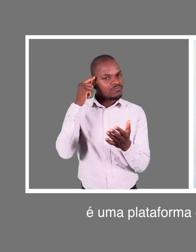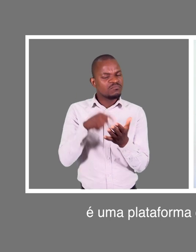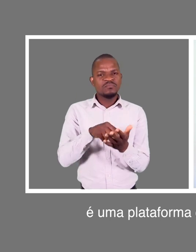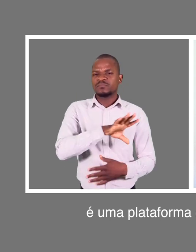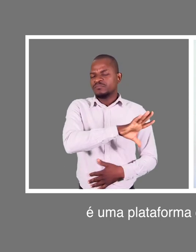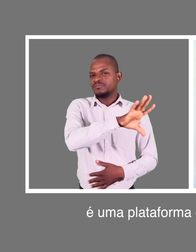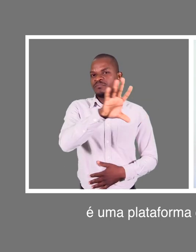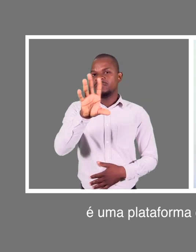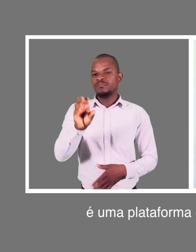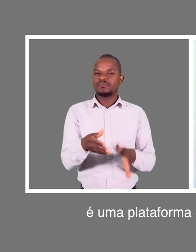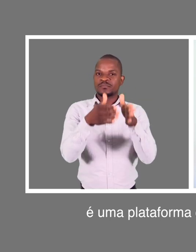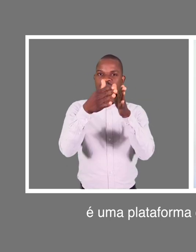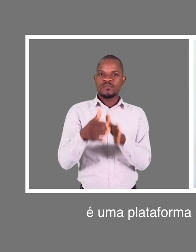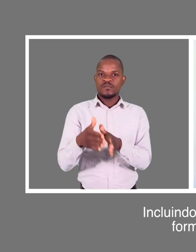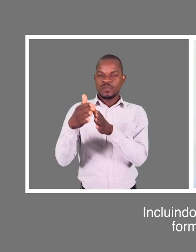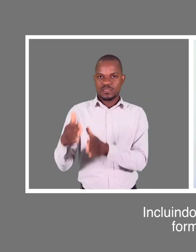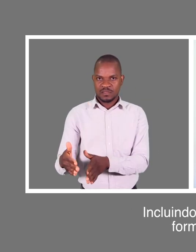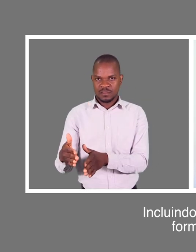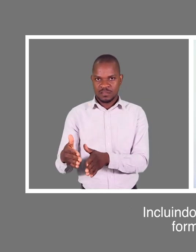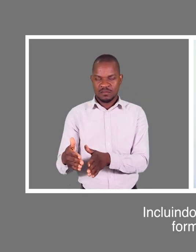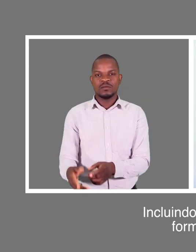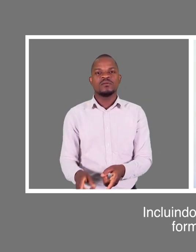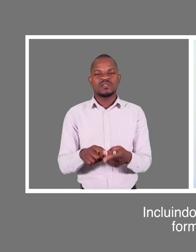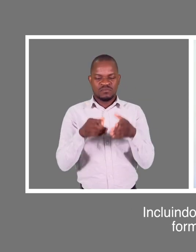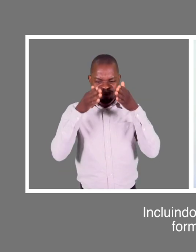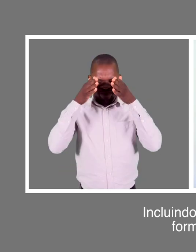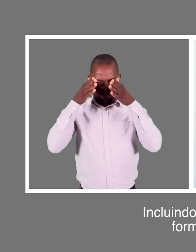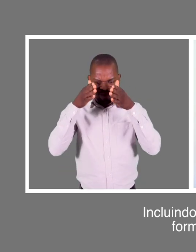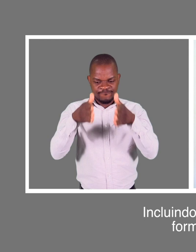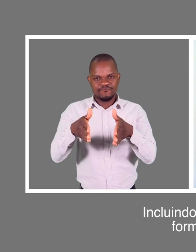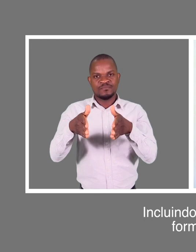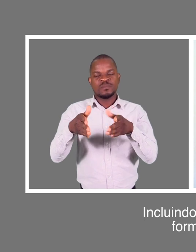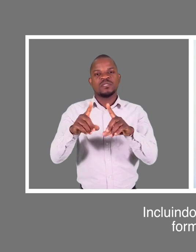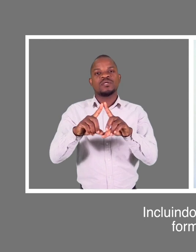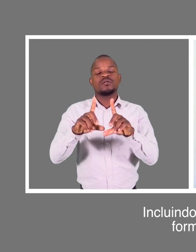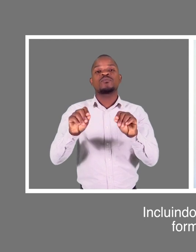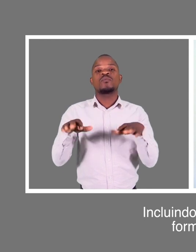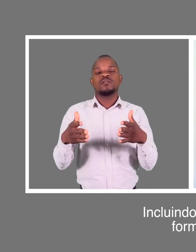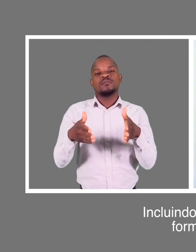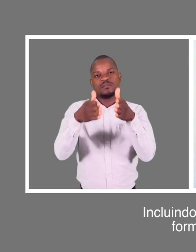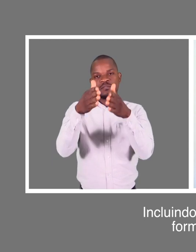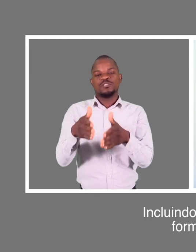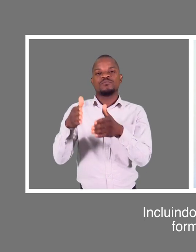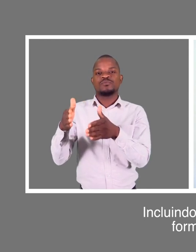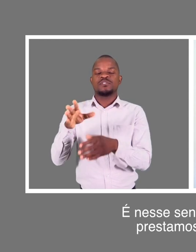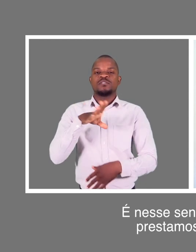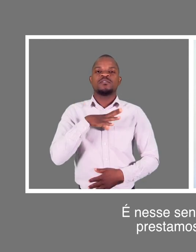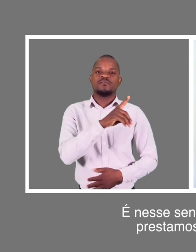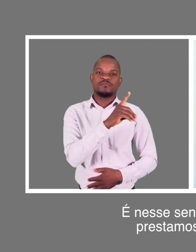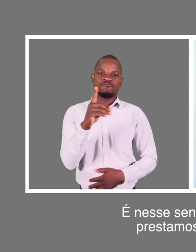que gera oportunidade para todos, incluindo os que têm determinada forma de limitação física.